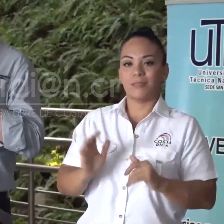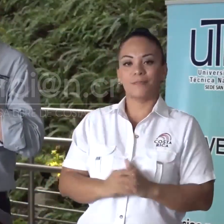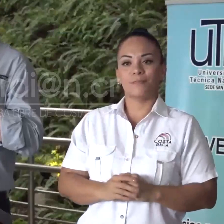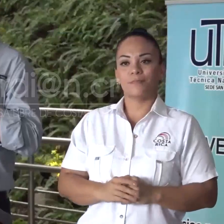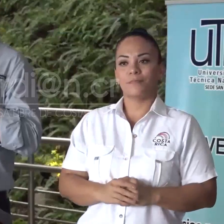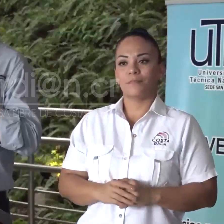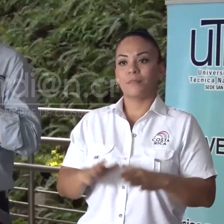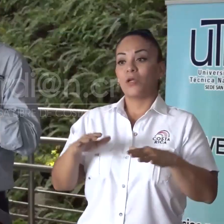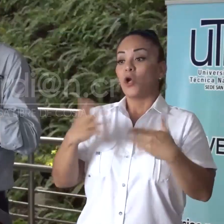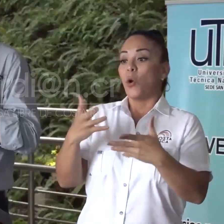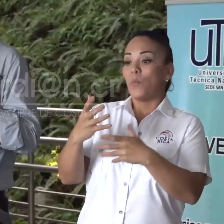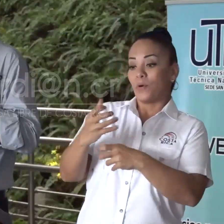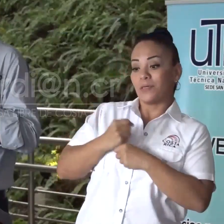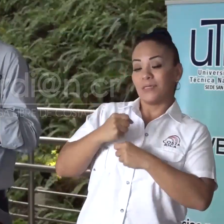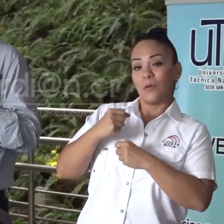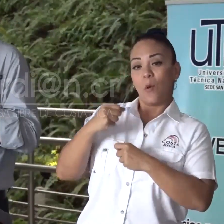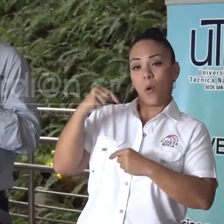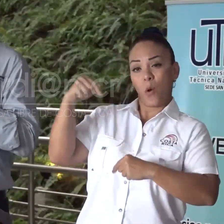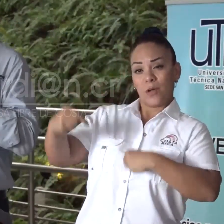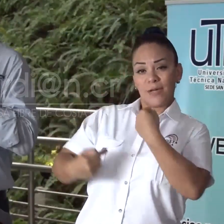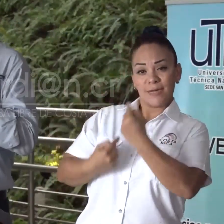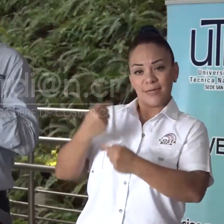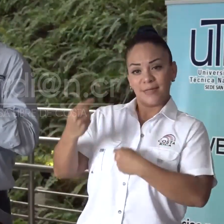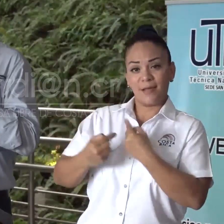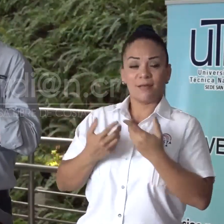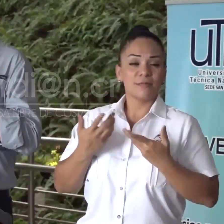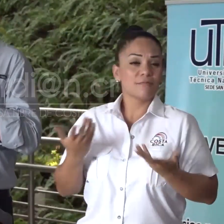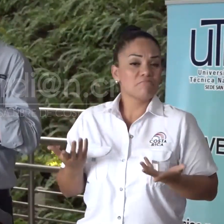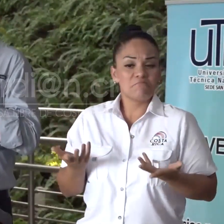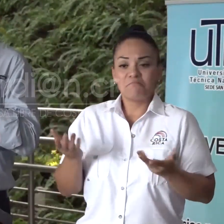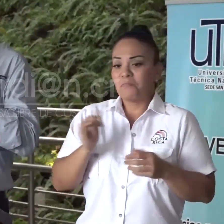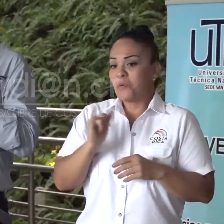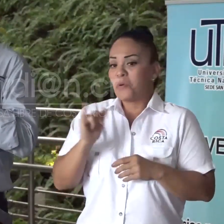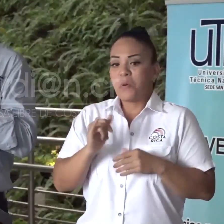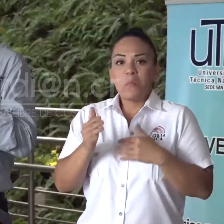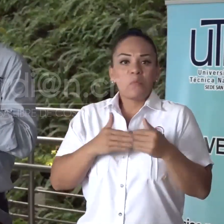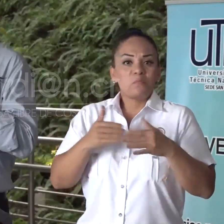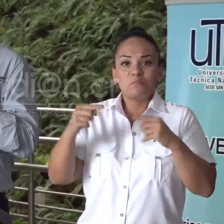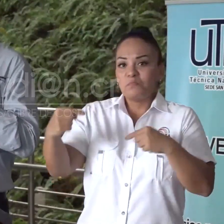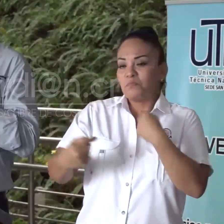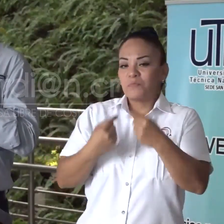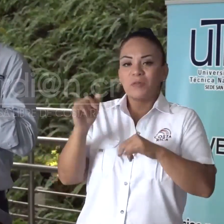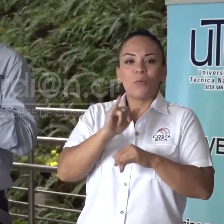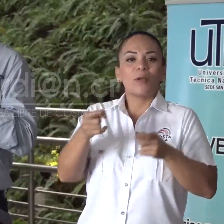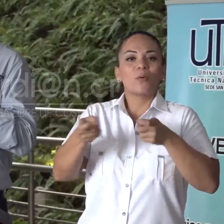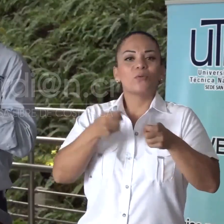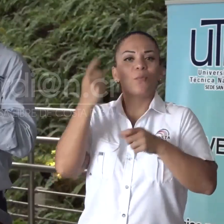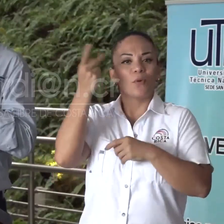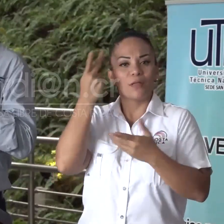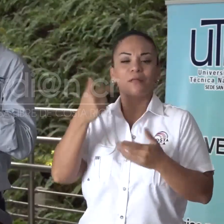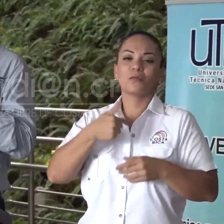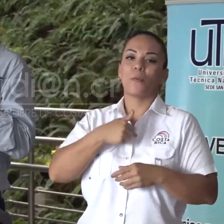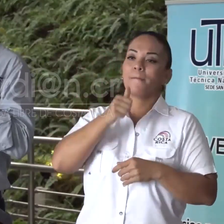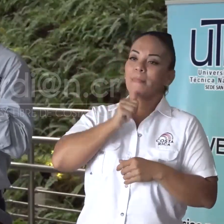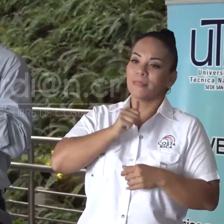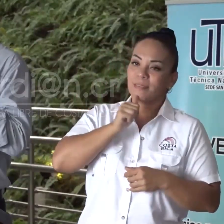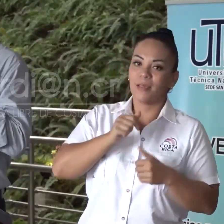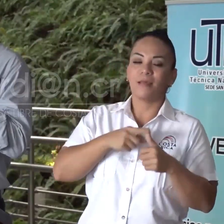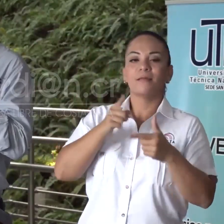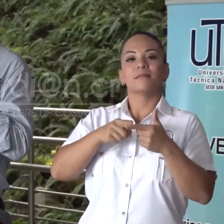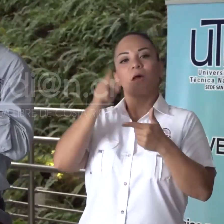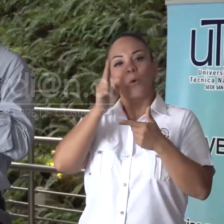¿Cómo recibo las críticas? Como recibo las críticas de control político, con paciencia,